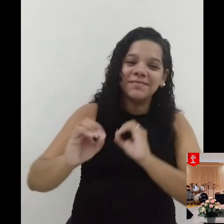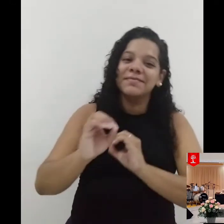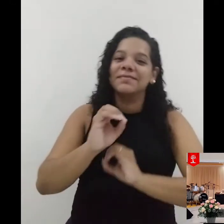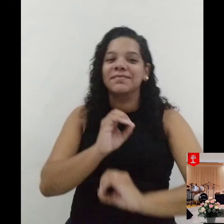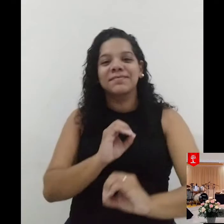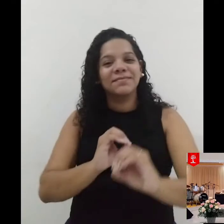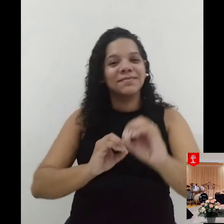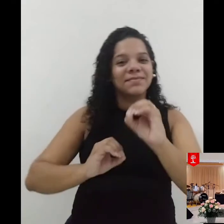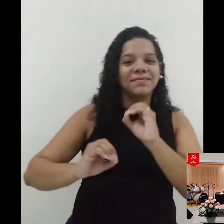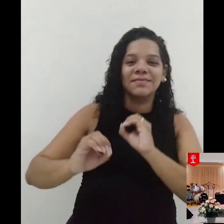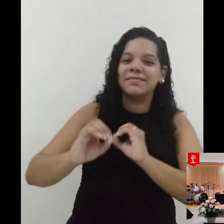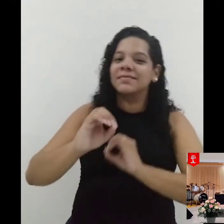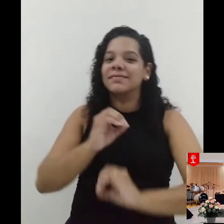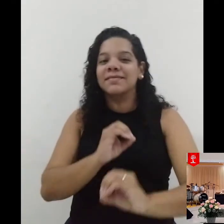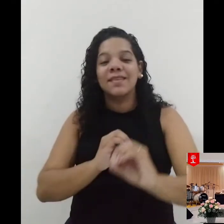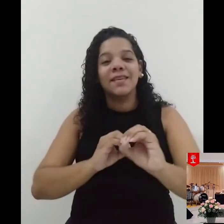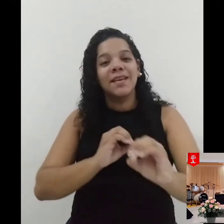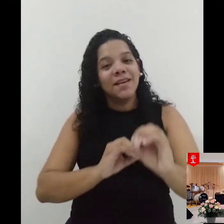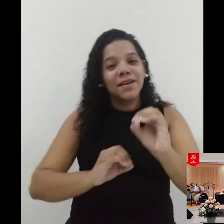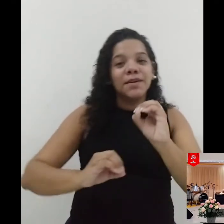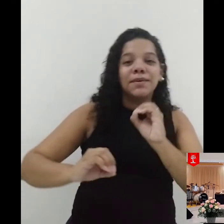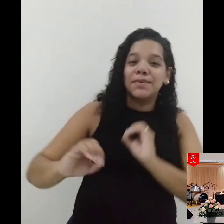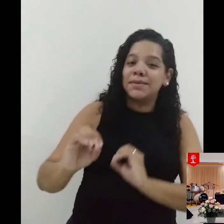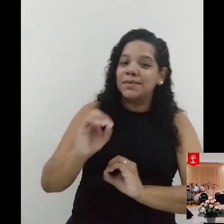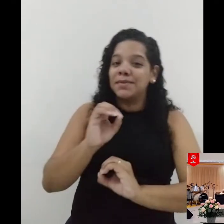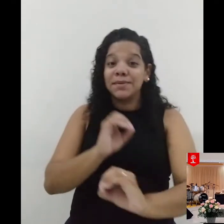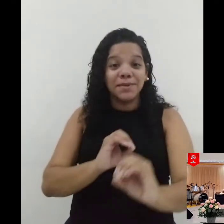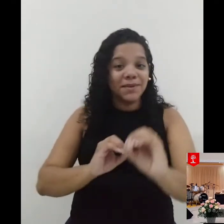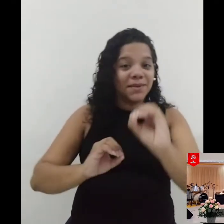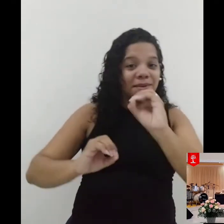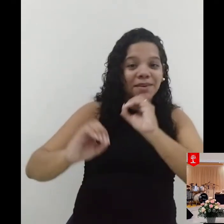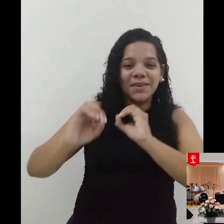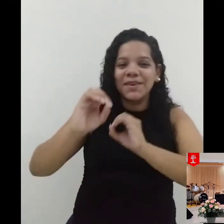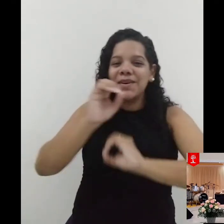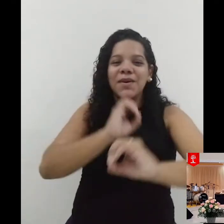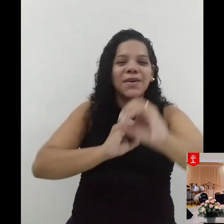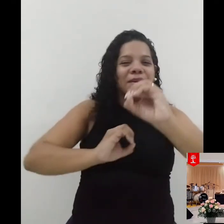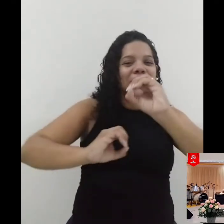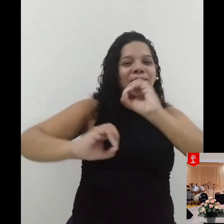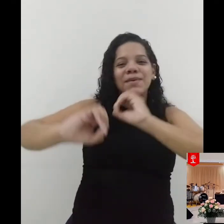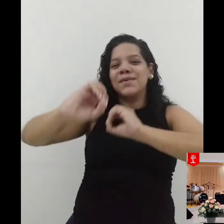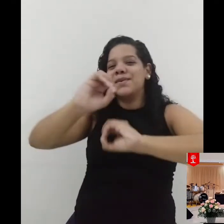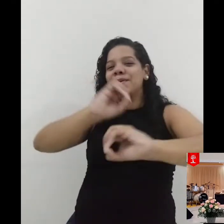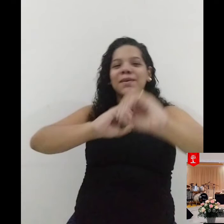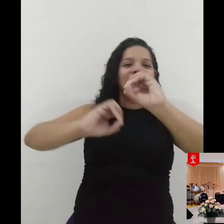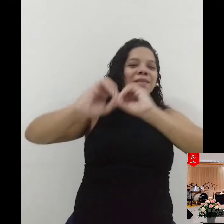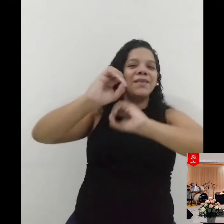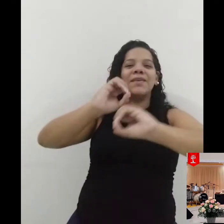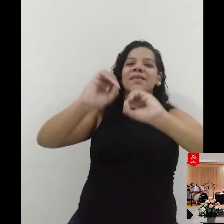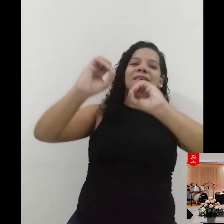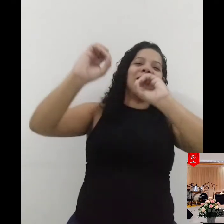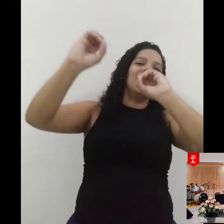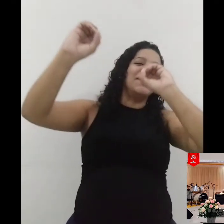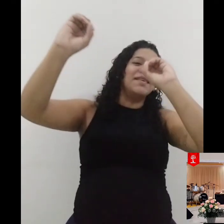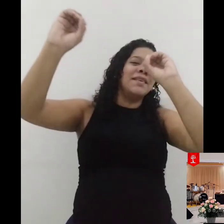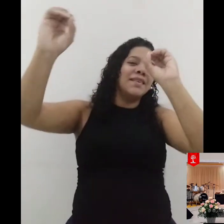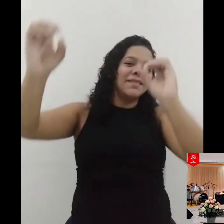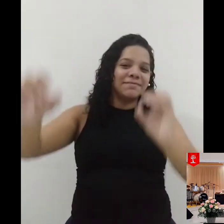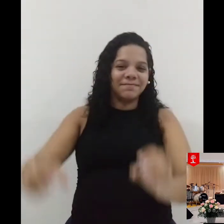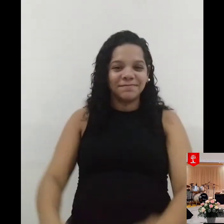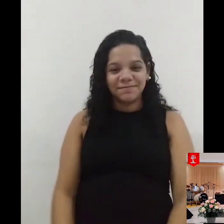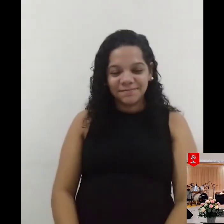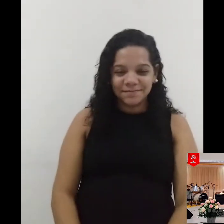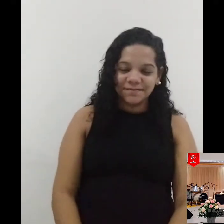Eu te agradeço, Deus, que no deserto não me deixou morrer e